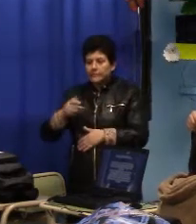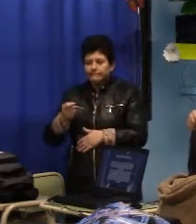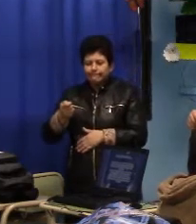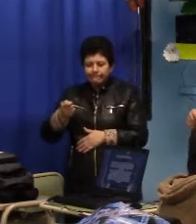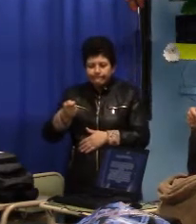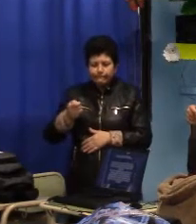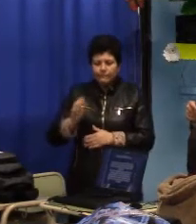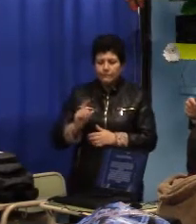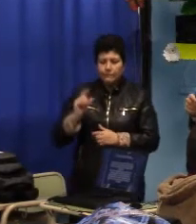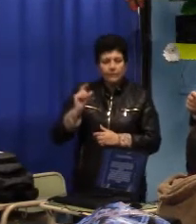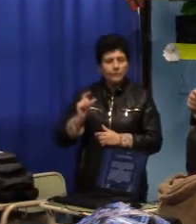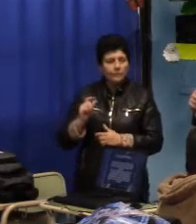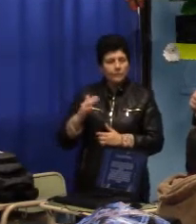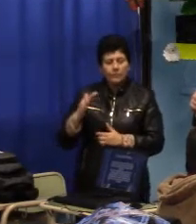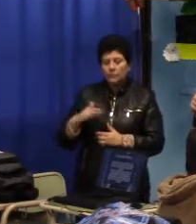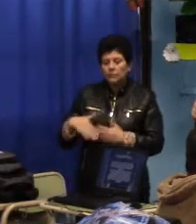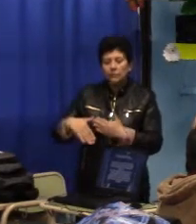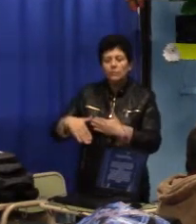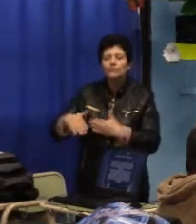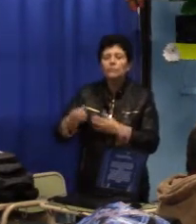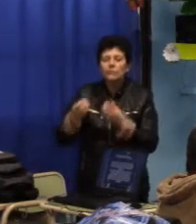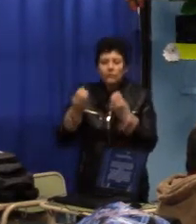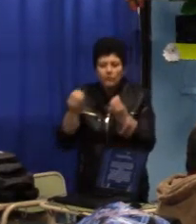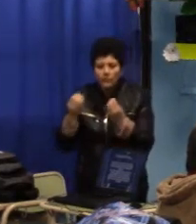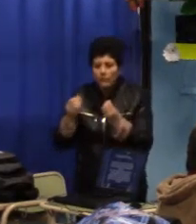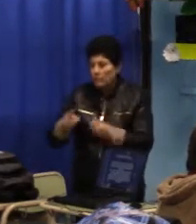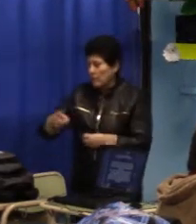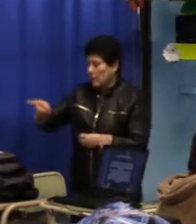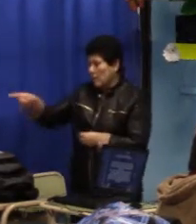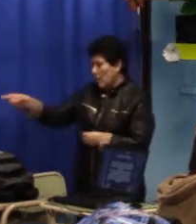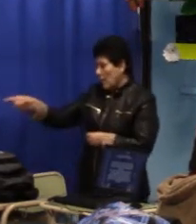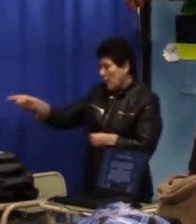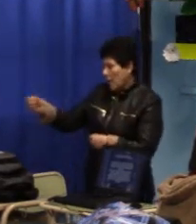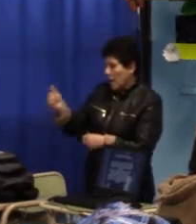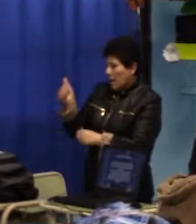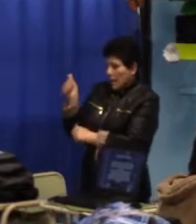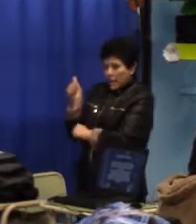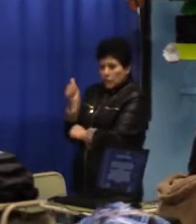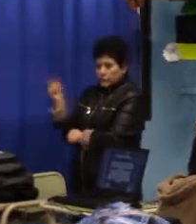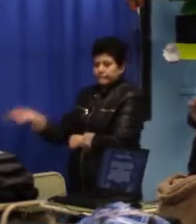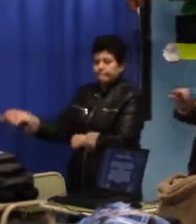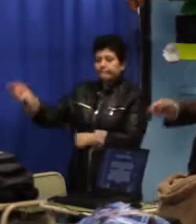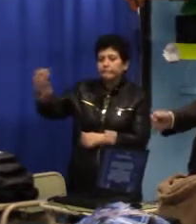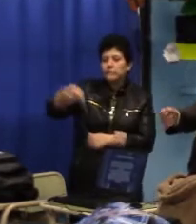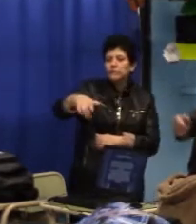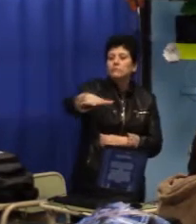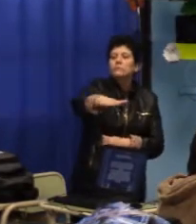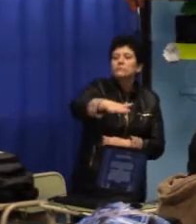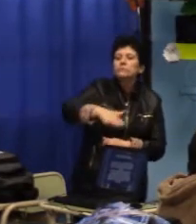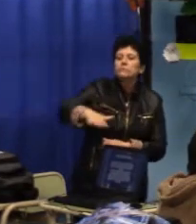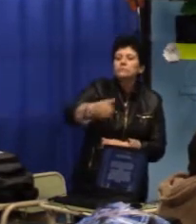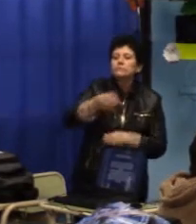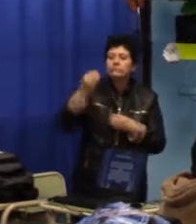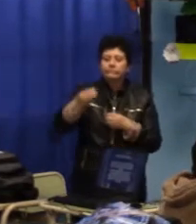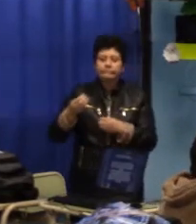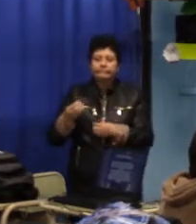Al poco tiempo, los de Babilonia vinieron, el ejército, ¿a hacer qué? A robarle todo.